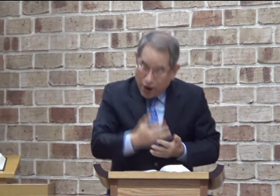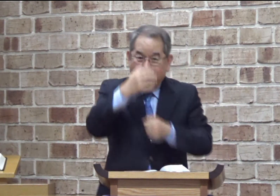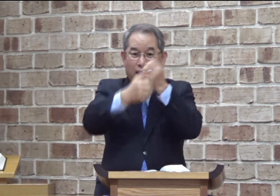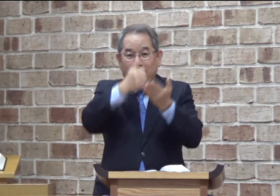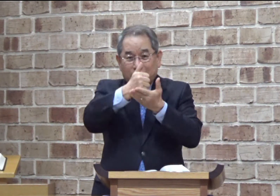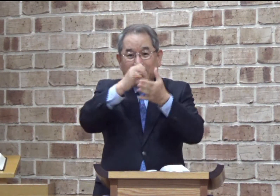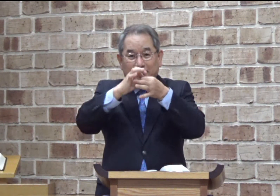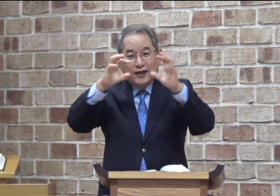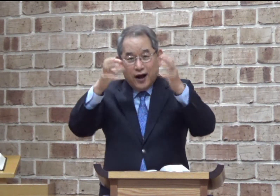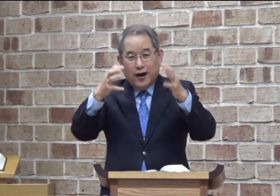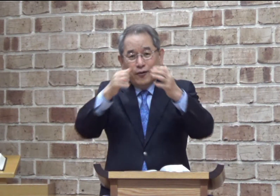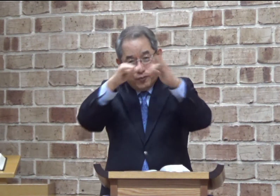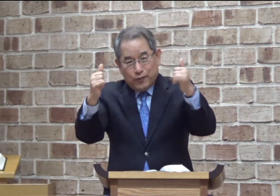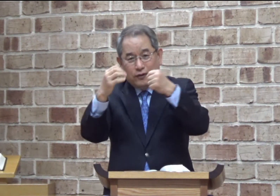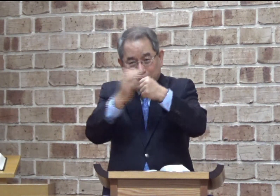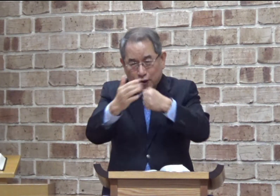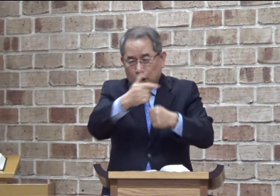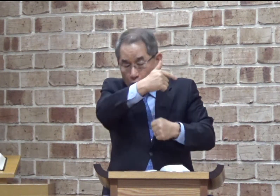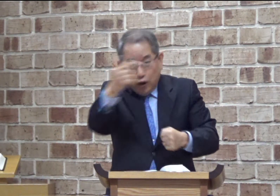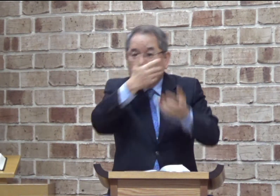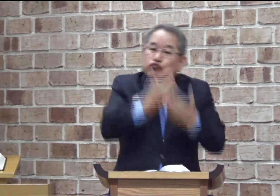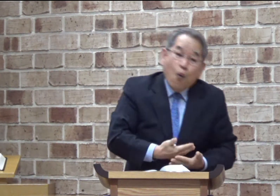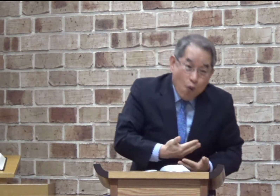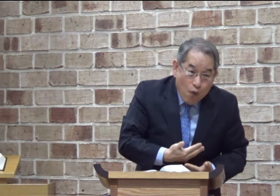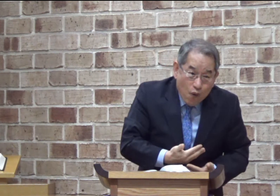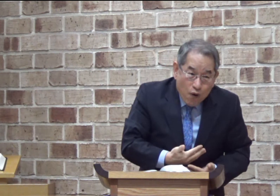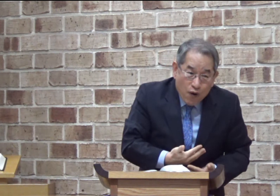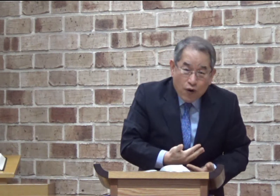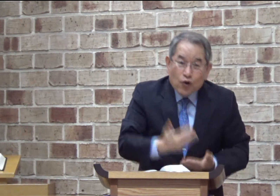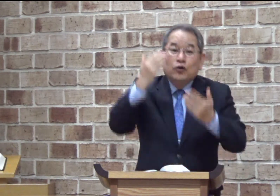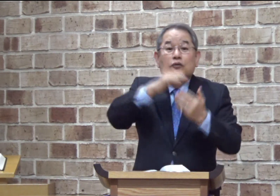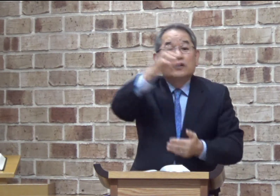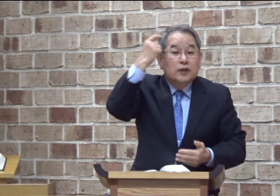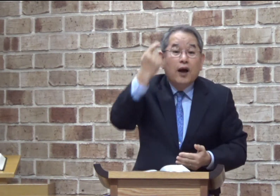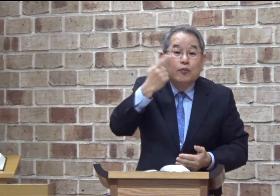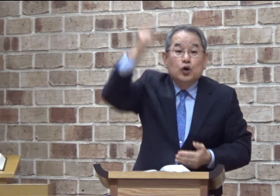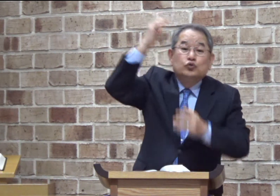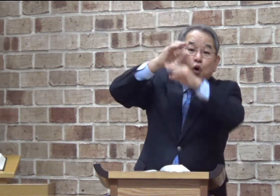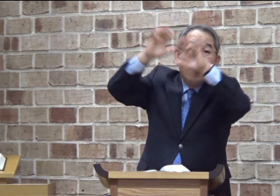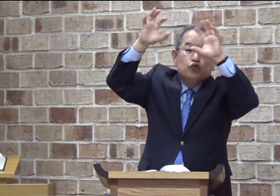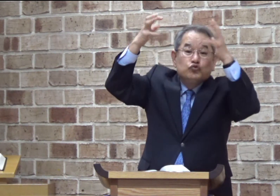가진 소중한 사람들입니다. 정말 하나님 나라의 귀중한 사람들입니다.